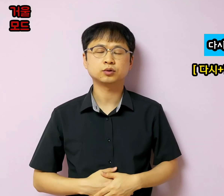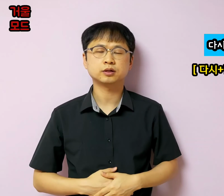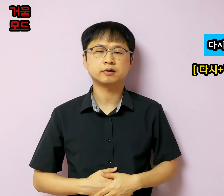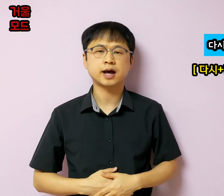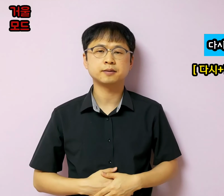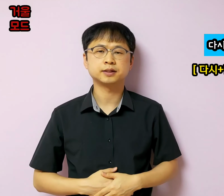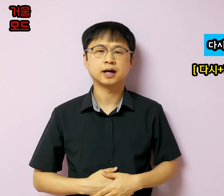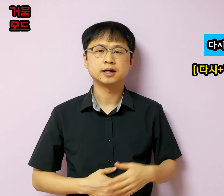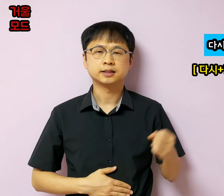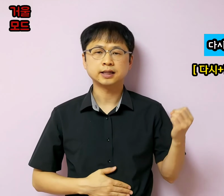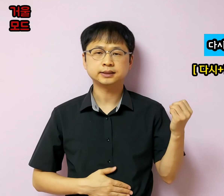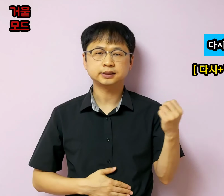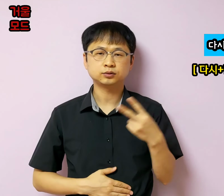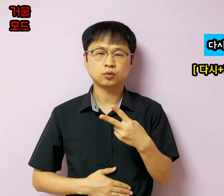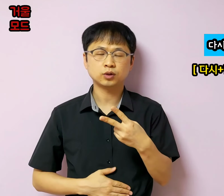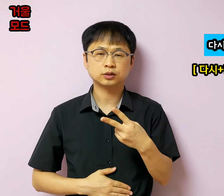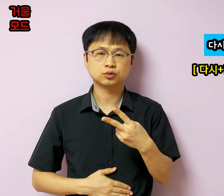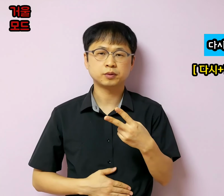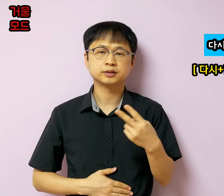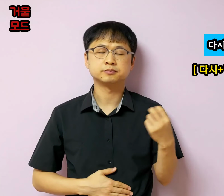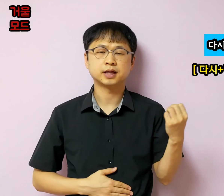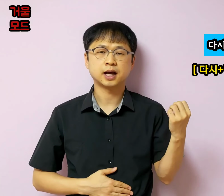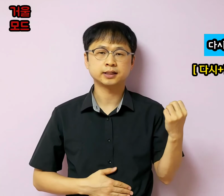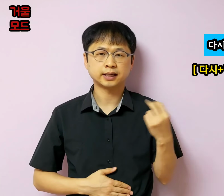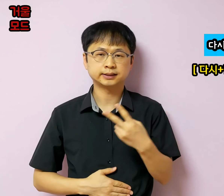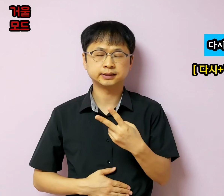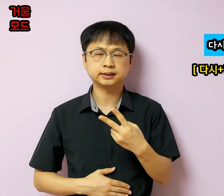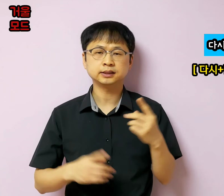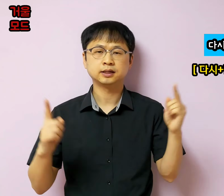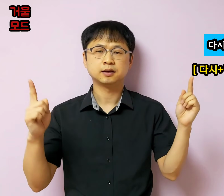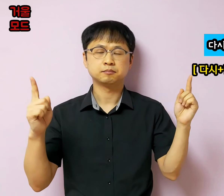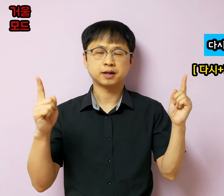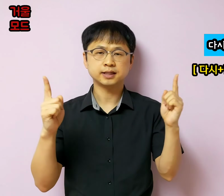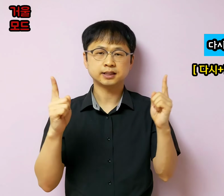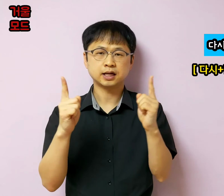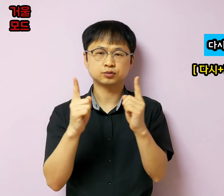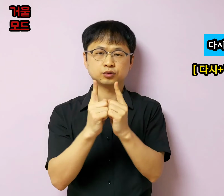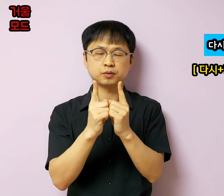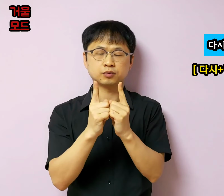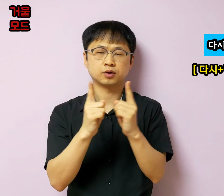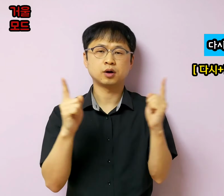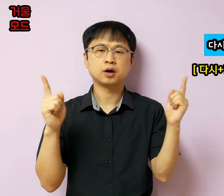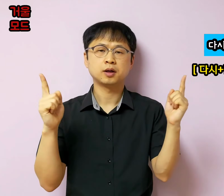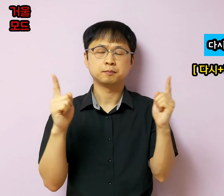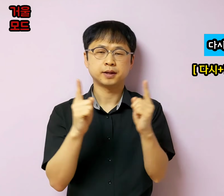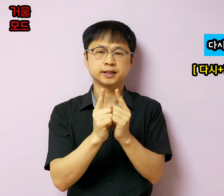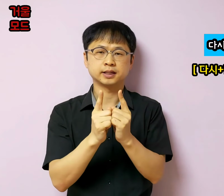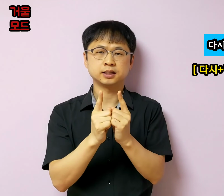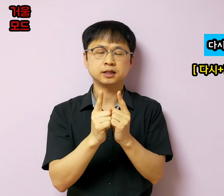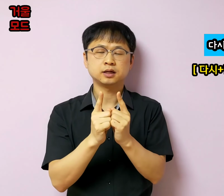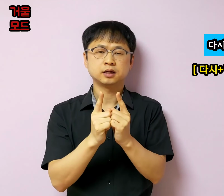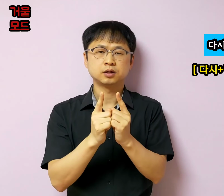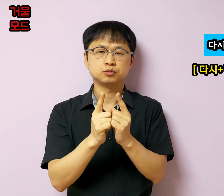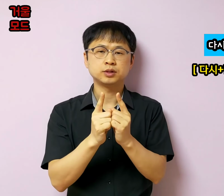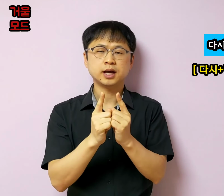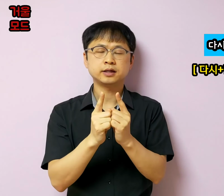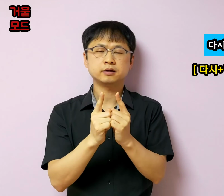약속일 거야 입니다. 다시 또라는 수어 배웠습니다. 다시 만나다 수어도 배웠고요. 만나기 위하여